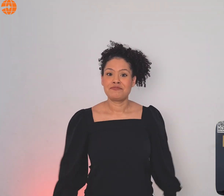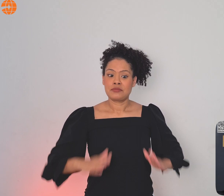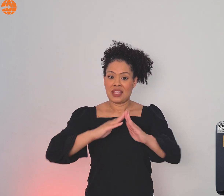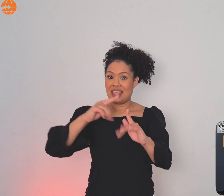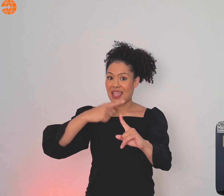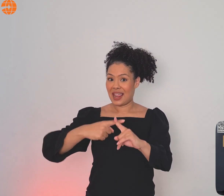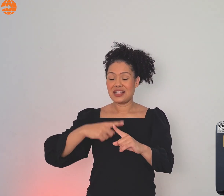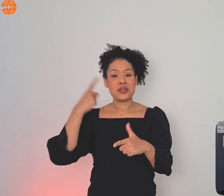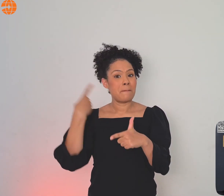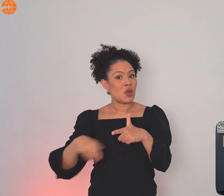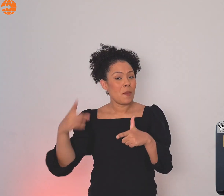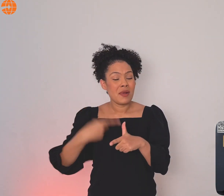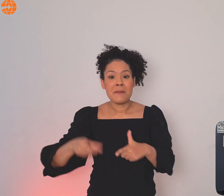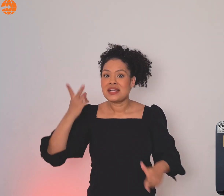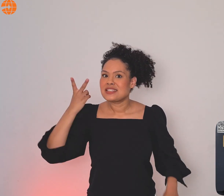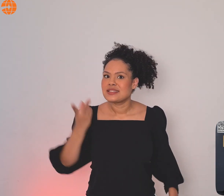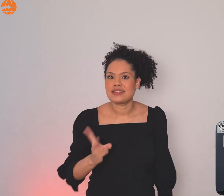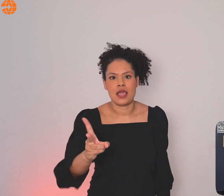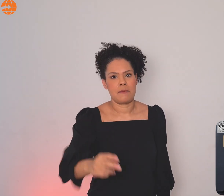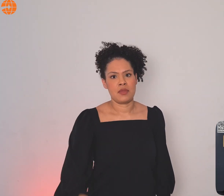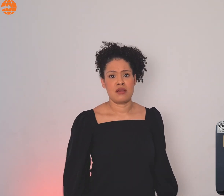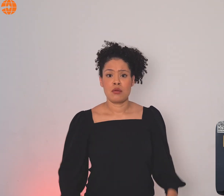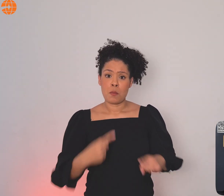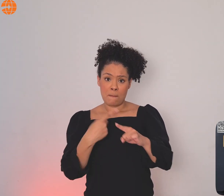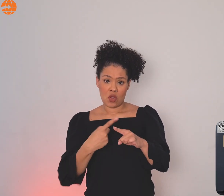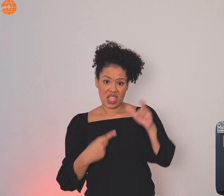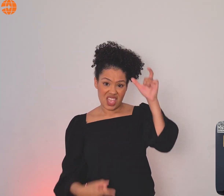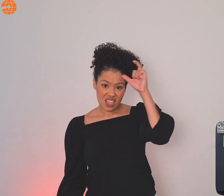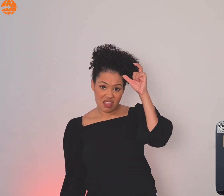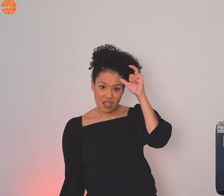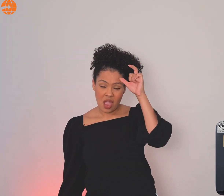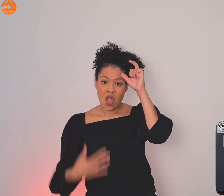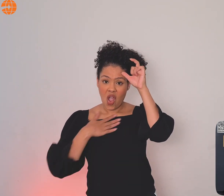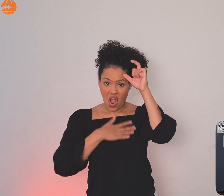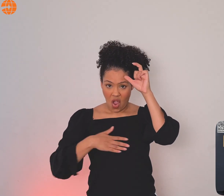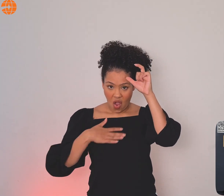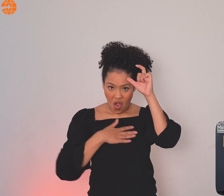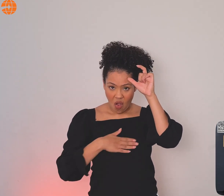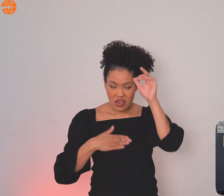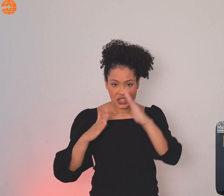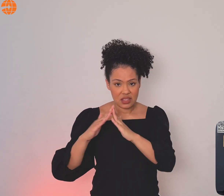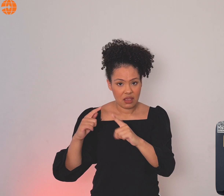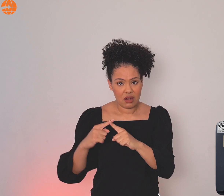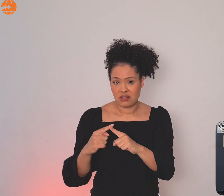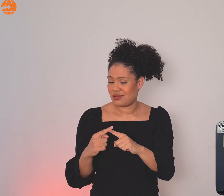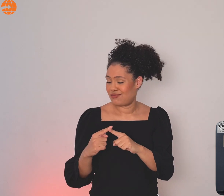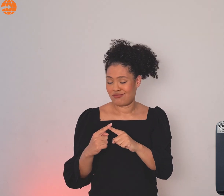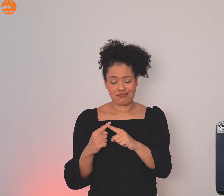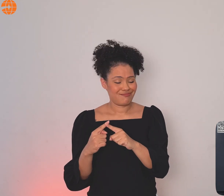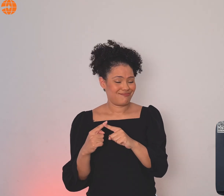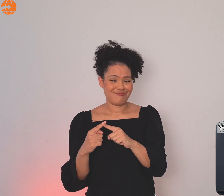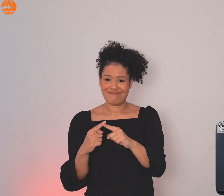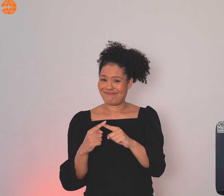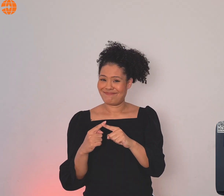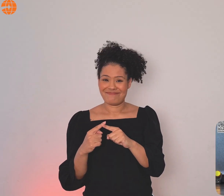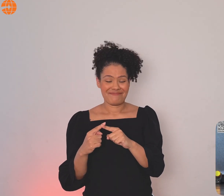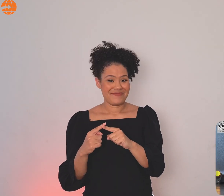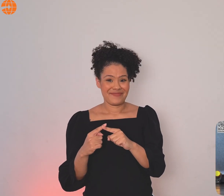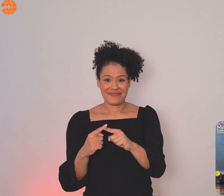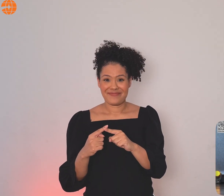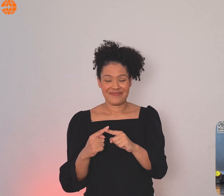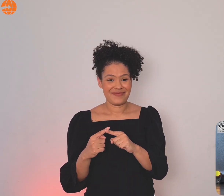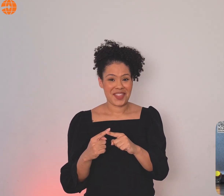problemas, porque o inimigo, ele não gosta da igreja. Você sempre terá problemas,